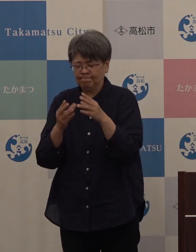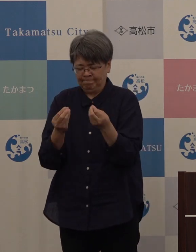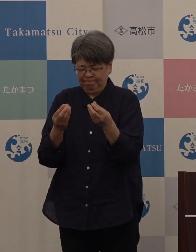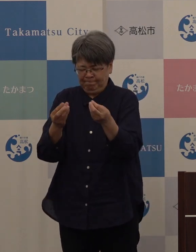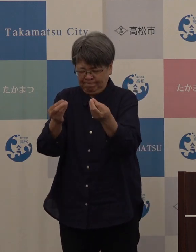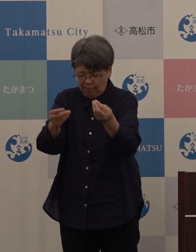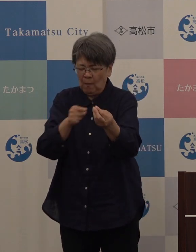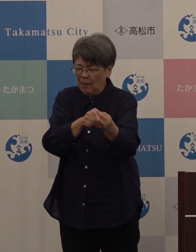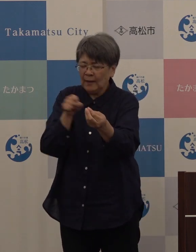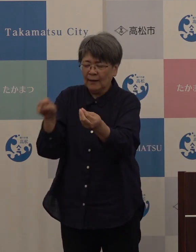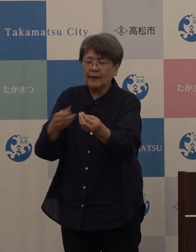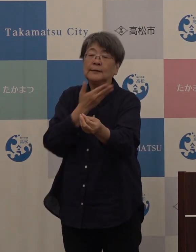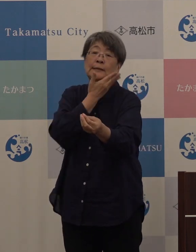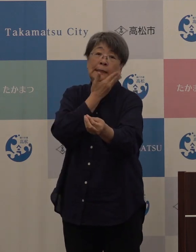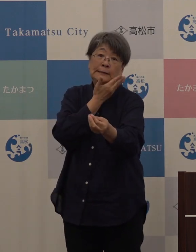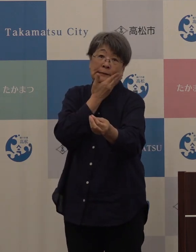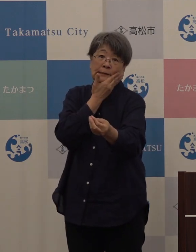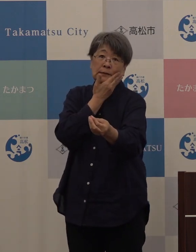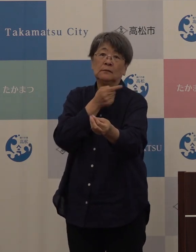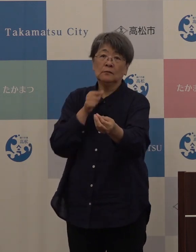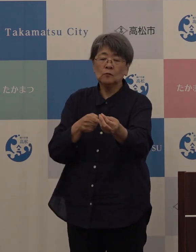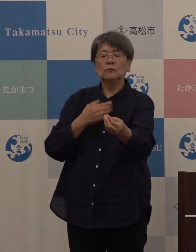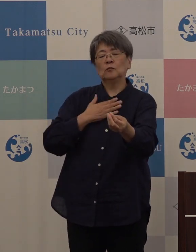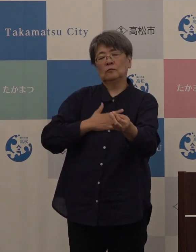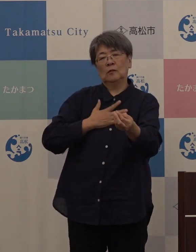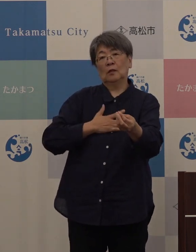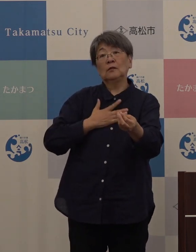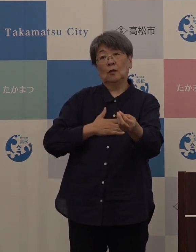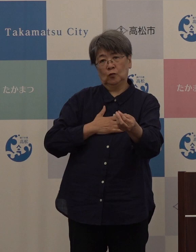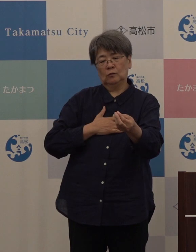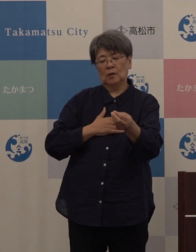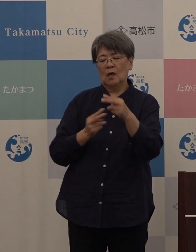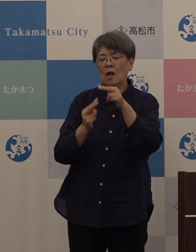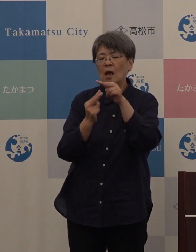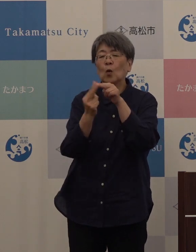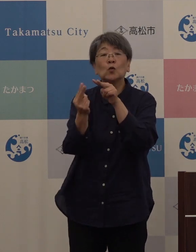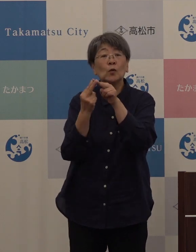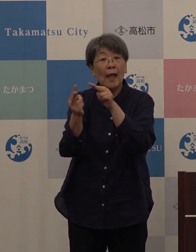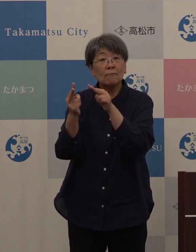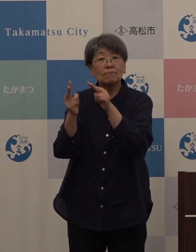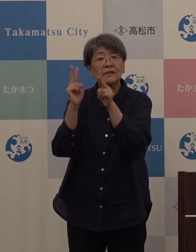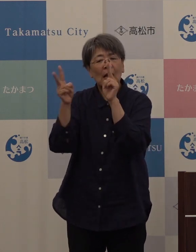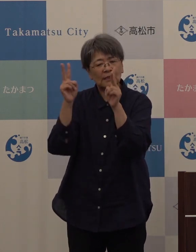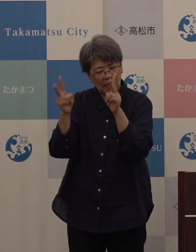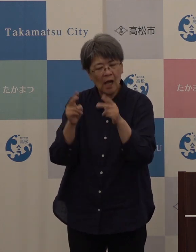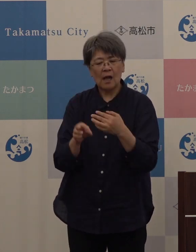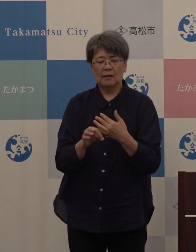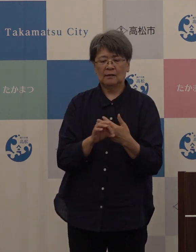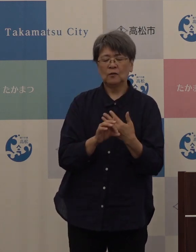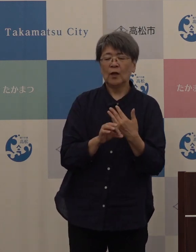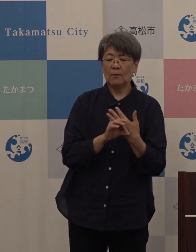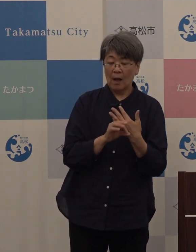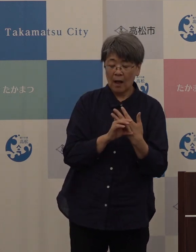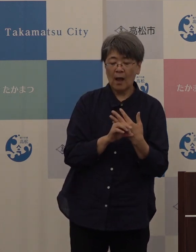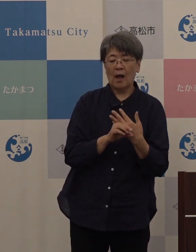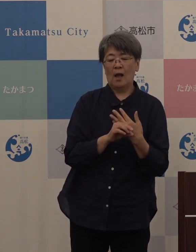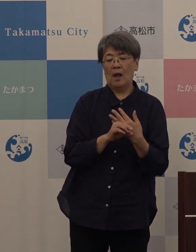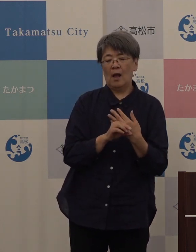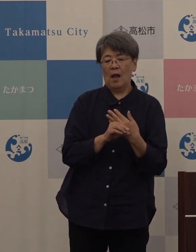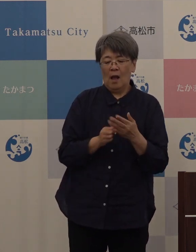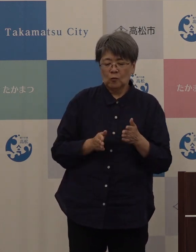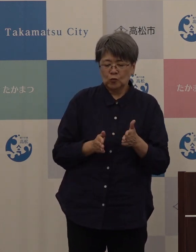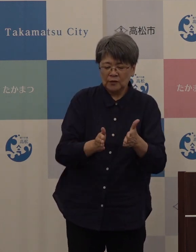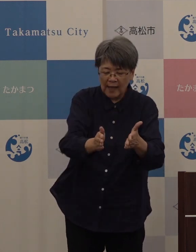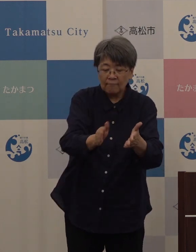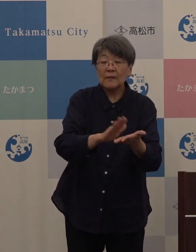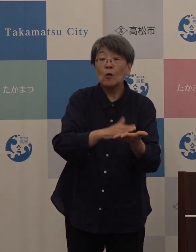政課題であるということで、まあ、いろんな形で琴殿さんに対して、まあ、例えば新駅整備もそうですし、複線化の補助で